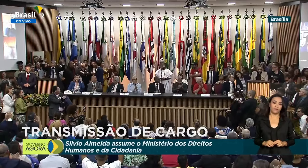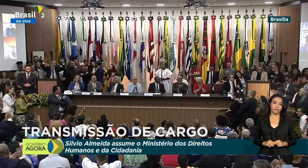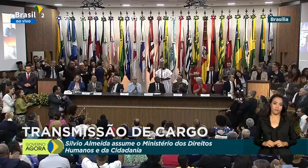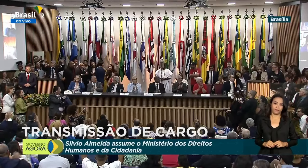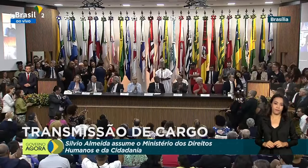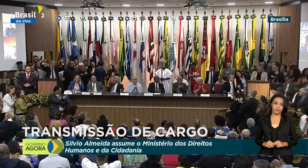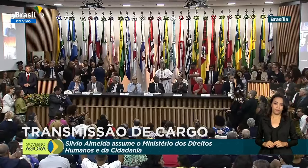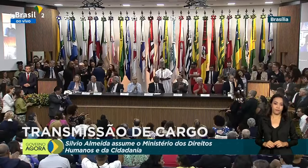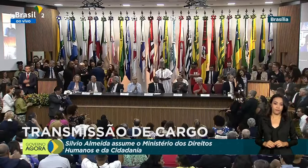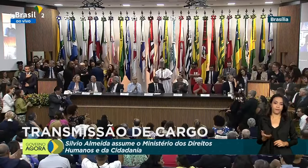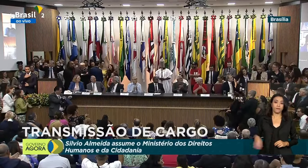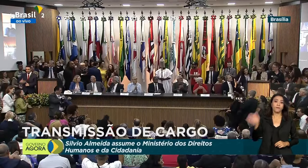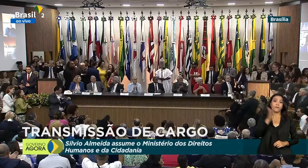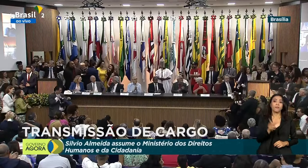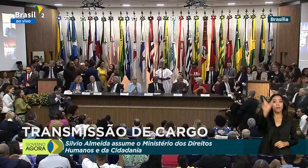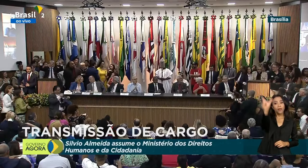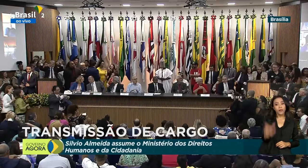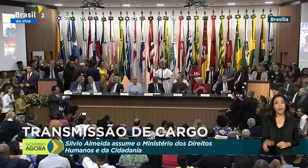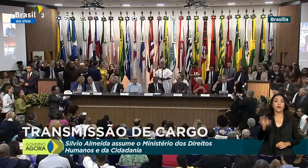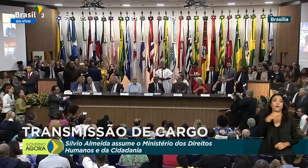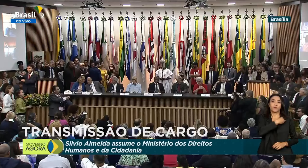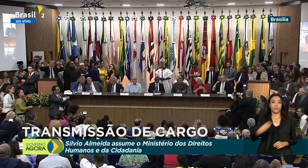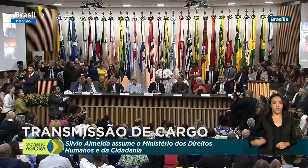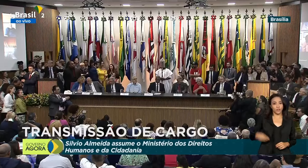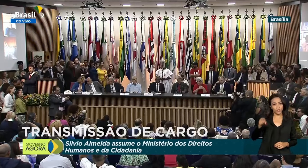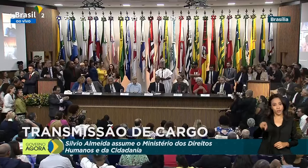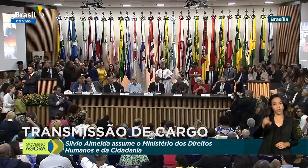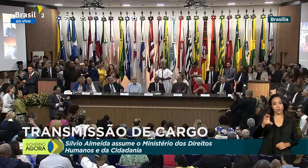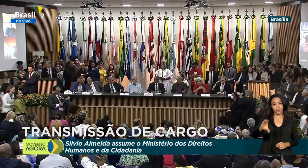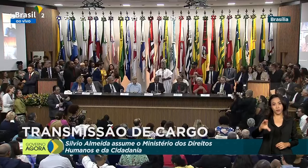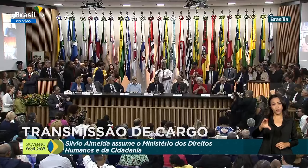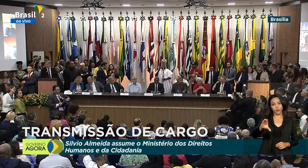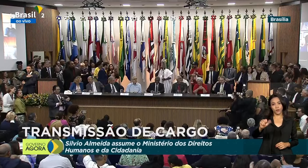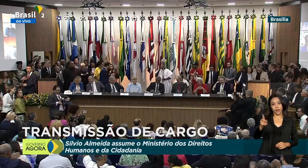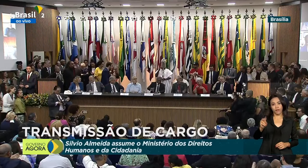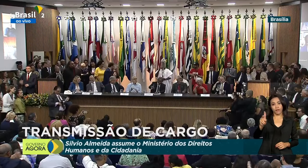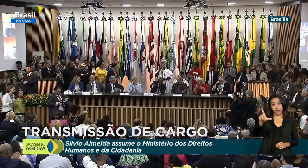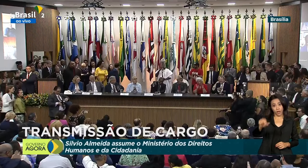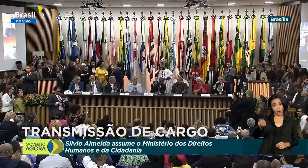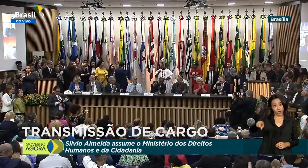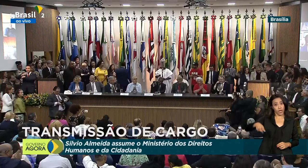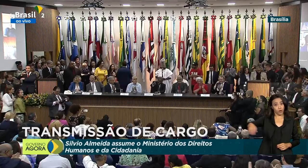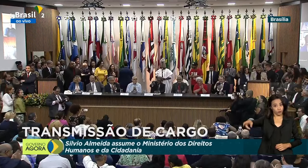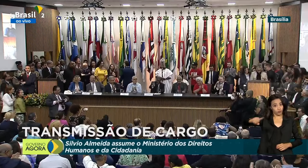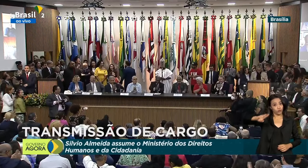o ministro Vinícius Carvalho Ministro chefe da CGU